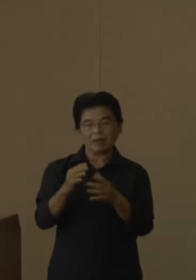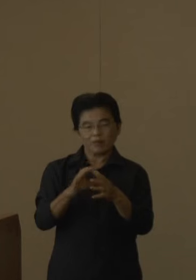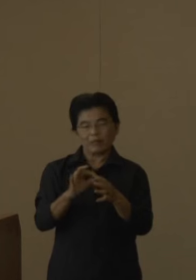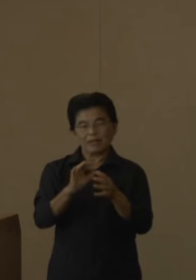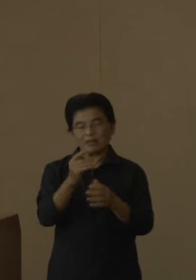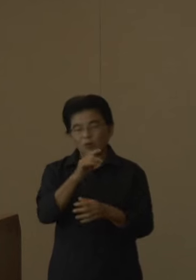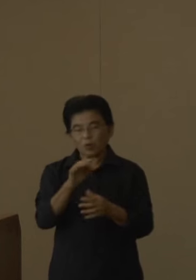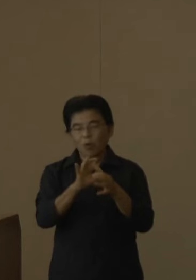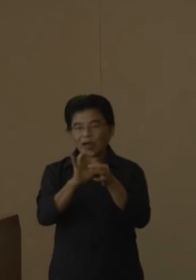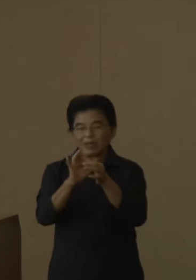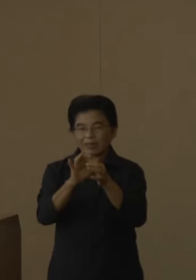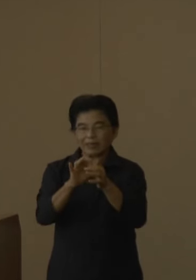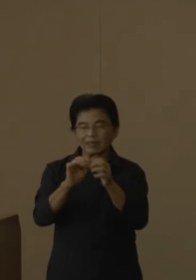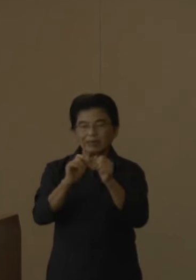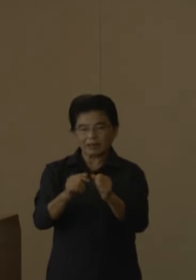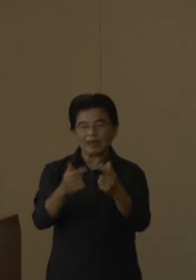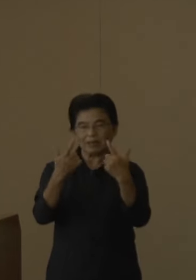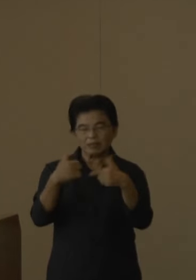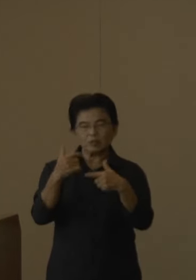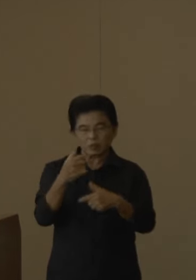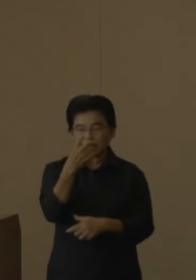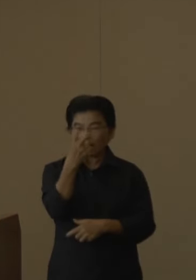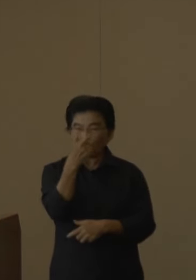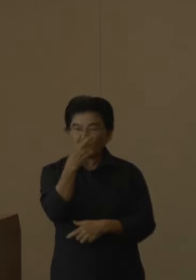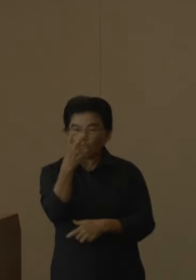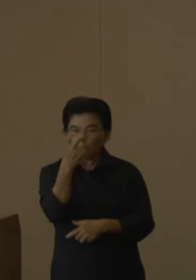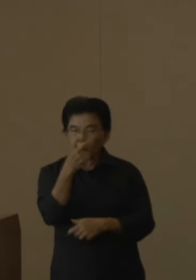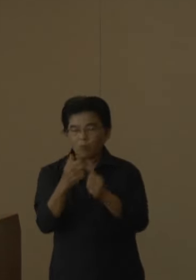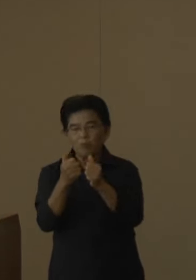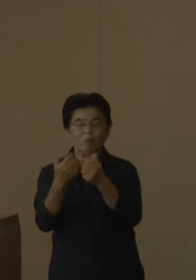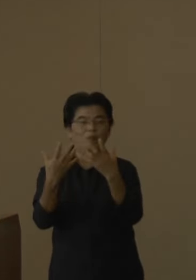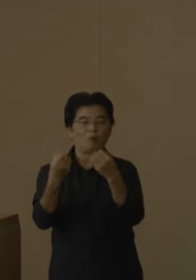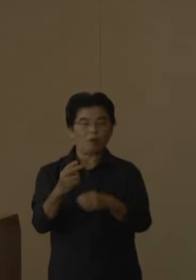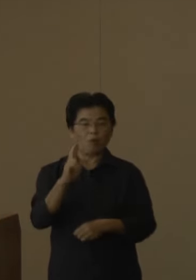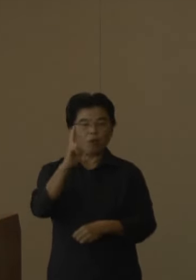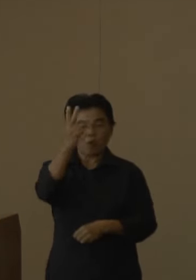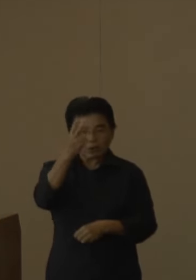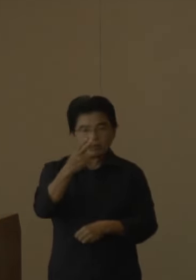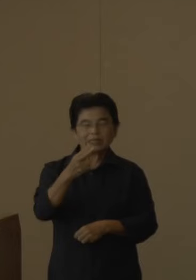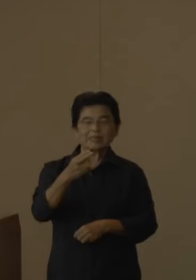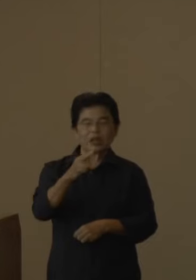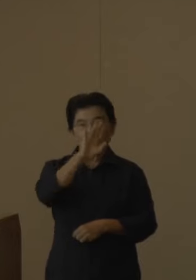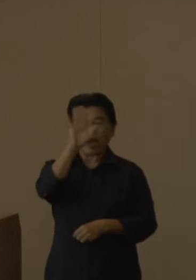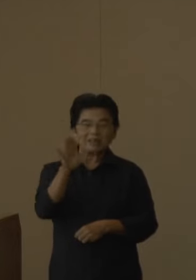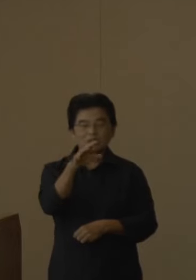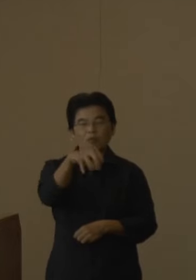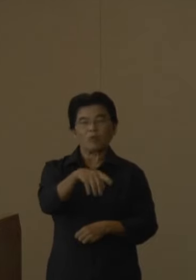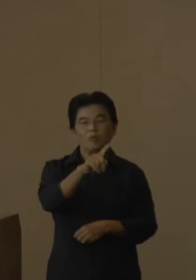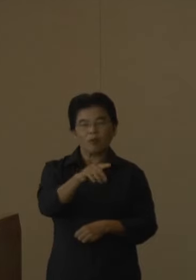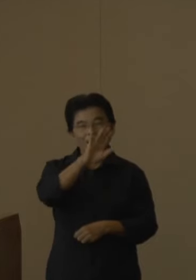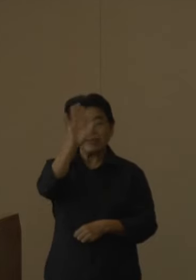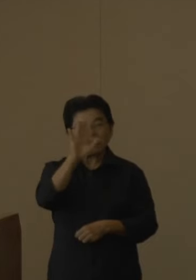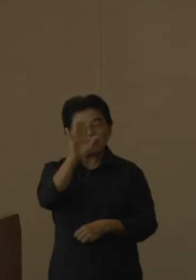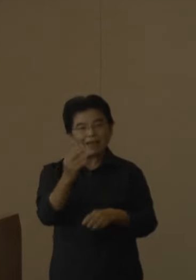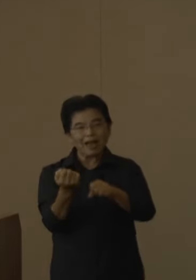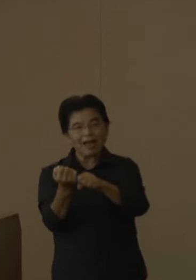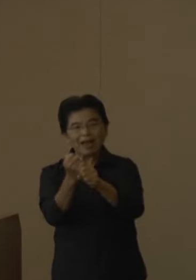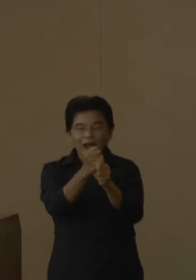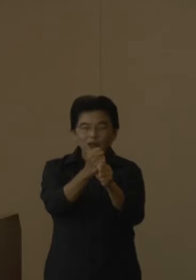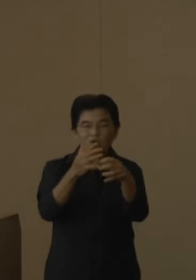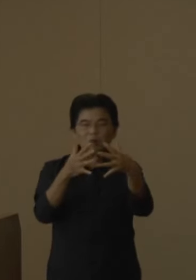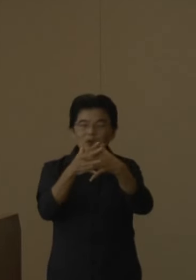め、常に検討を重ねておりました。その後沖縄気象台に確認をしたところ、天候が回復する見込み